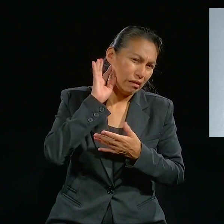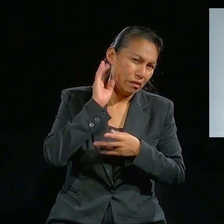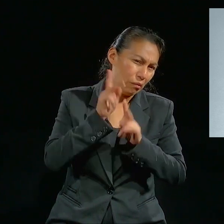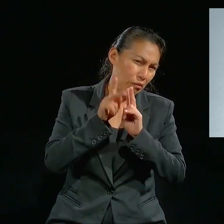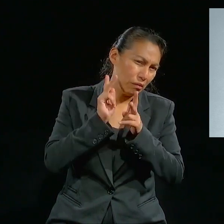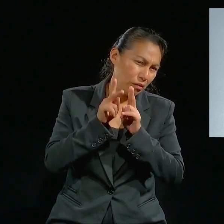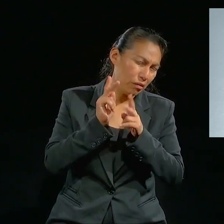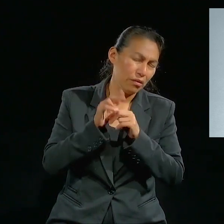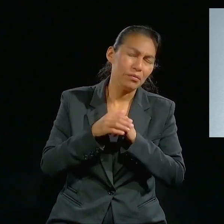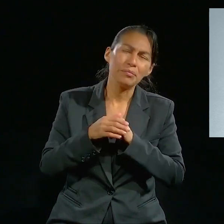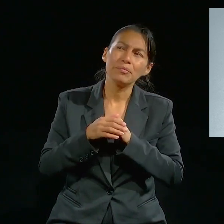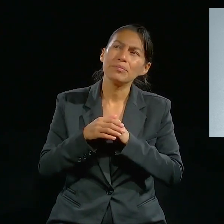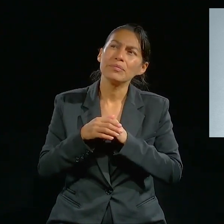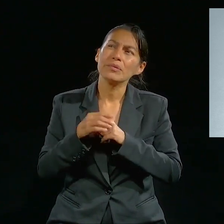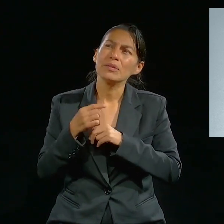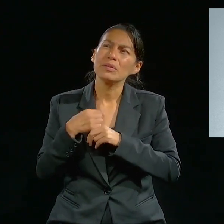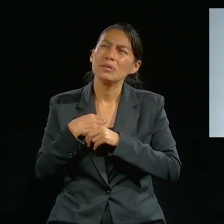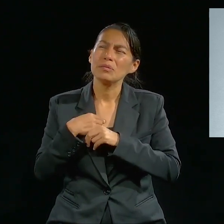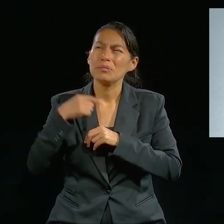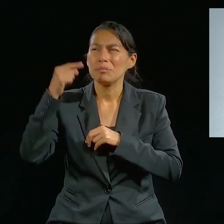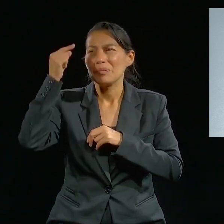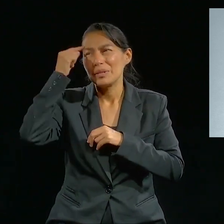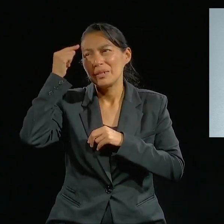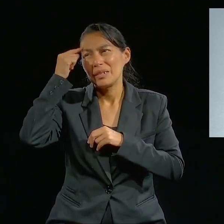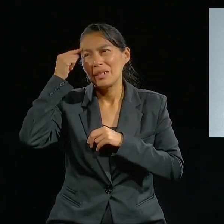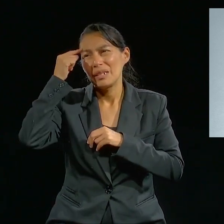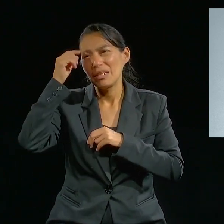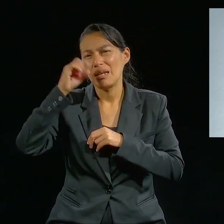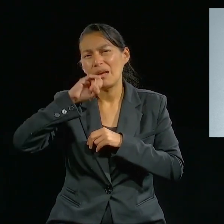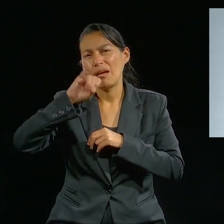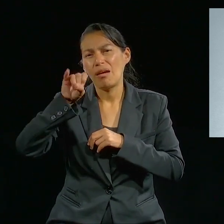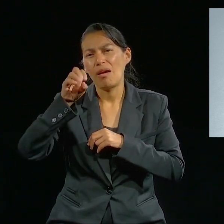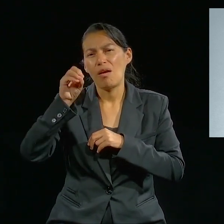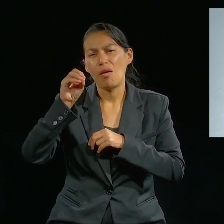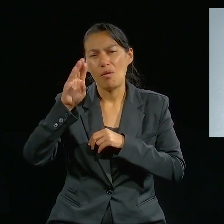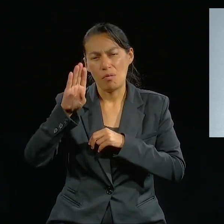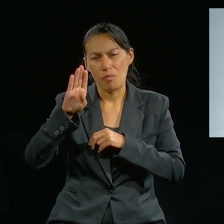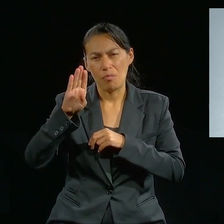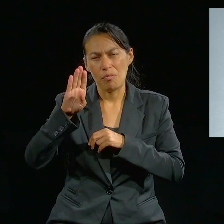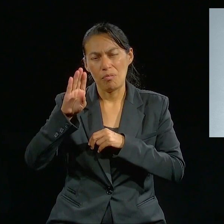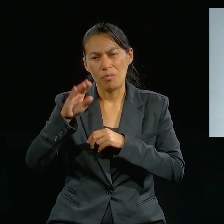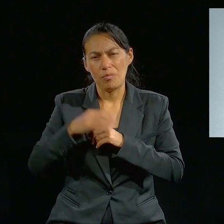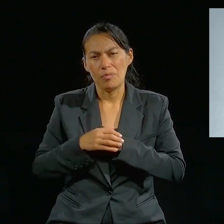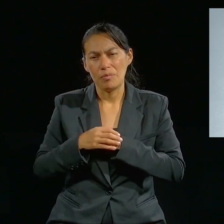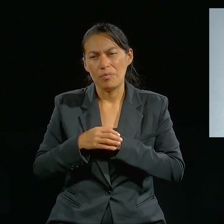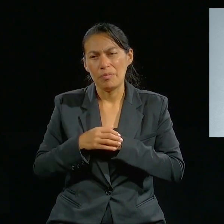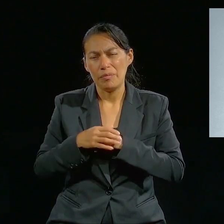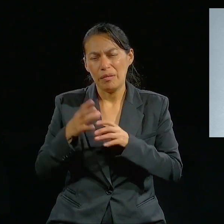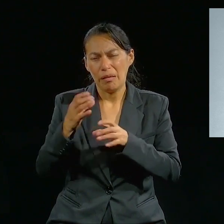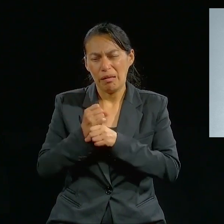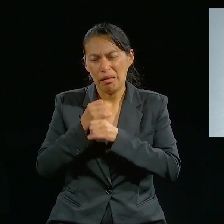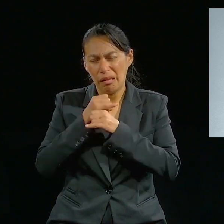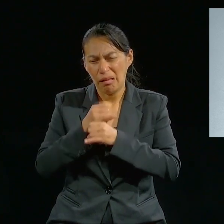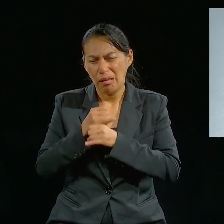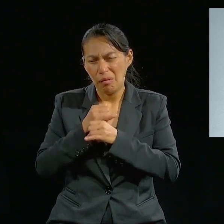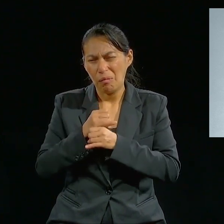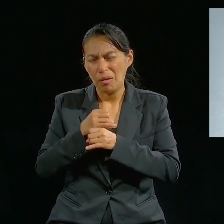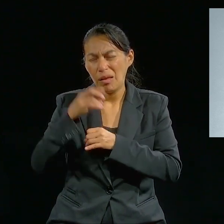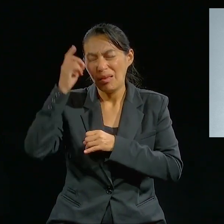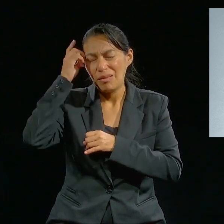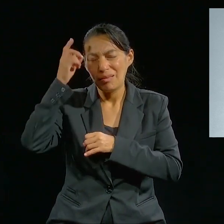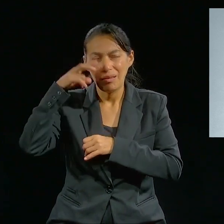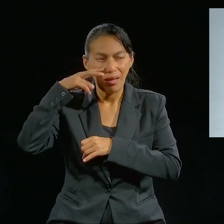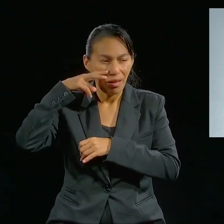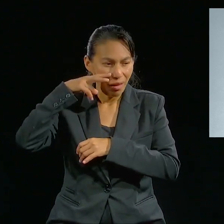pensaba en Job porque Job estaba pasando por una situación y Dios escuchaba su